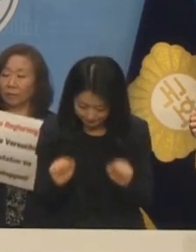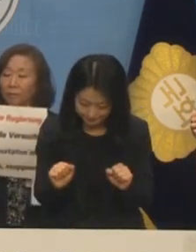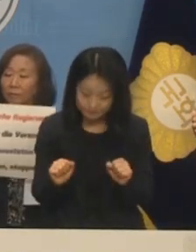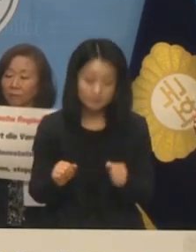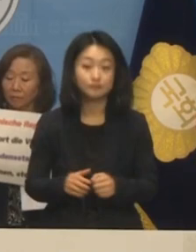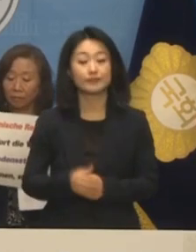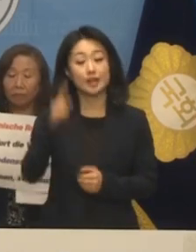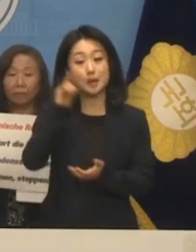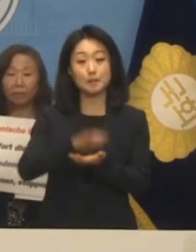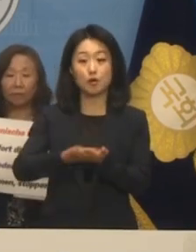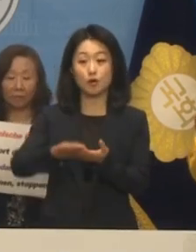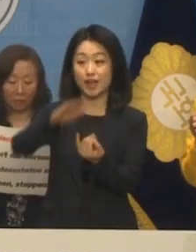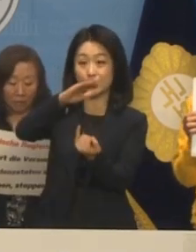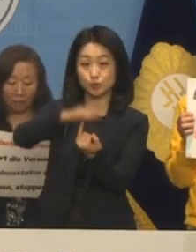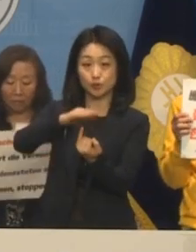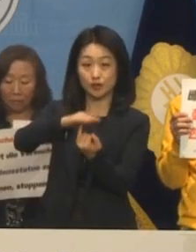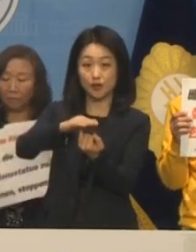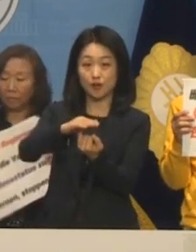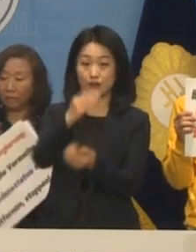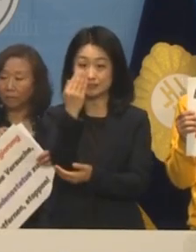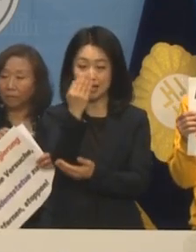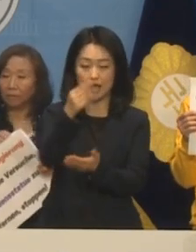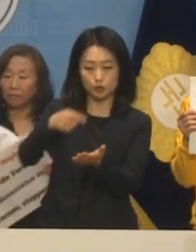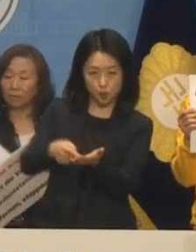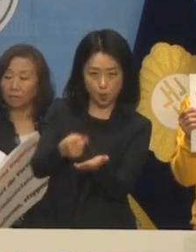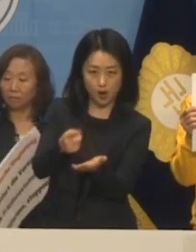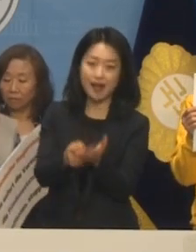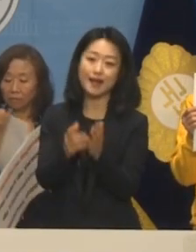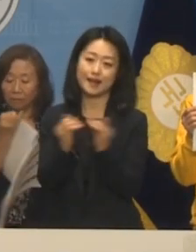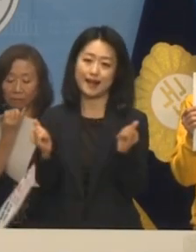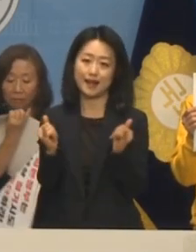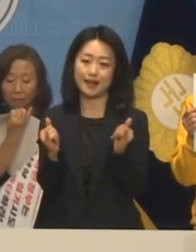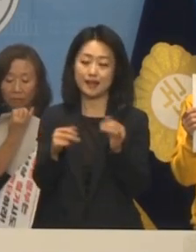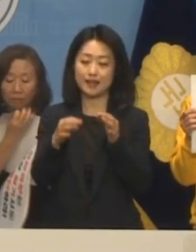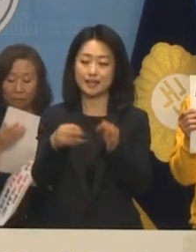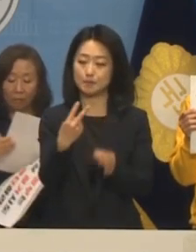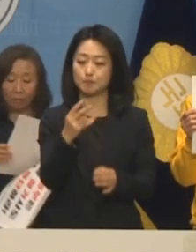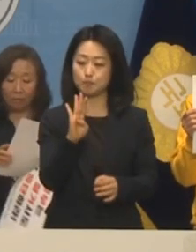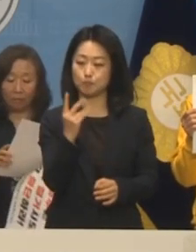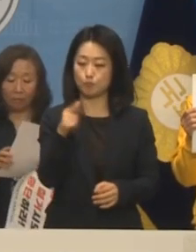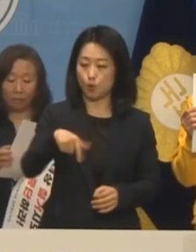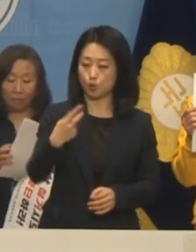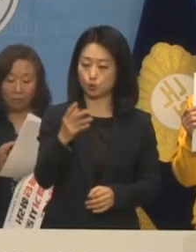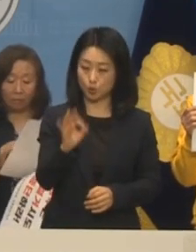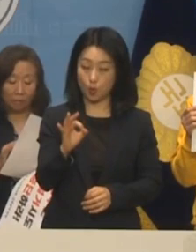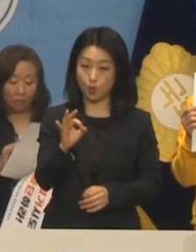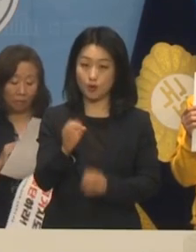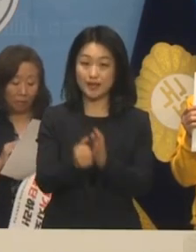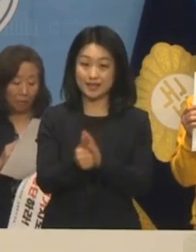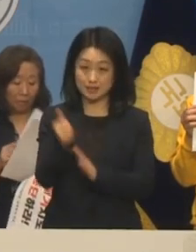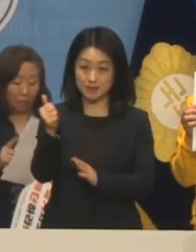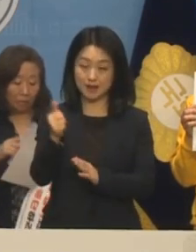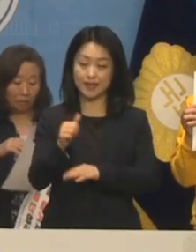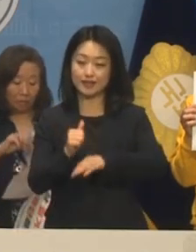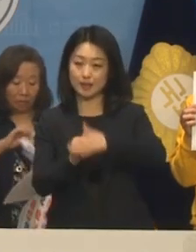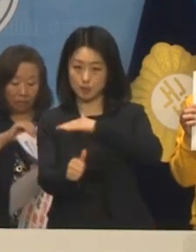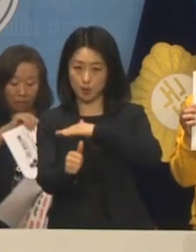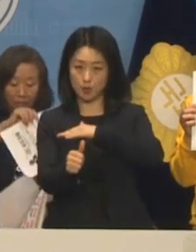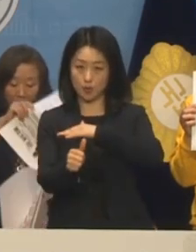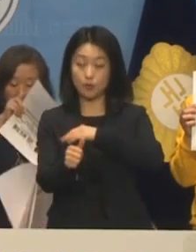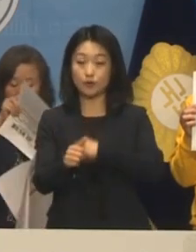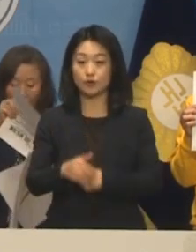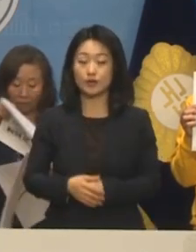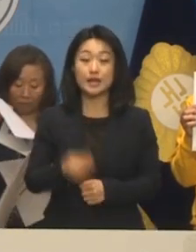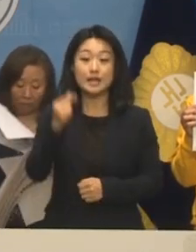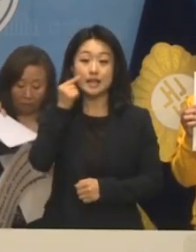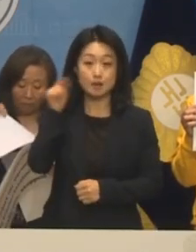안녕하십니까. 저는 평화의 소녀상 조각가로 김복동의 희망 공동대표로 일본군 위안부 피해자를 기억하는 한 사람으로